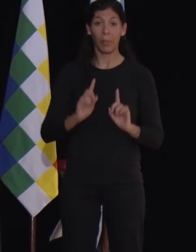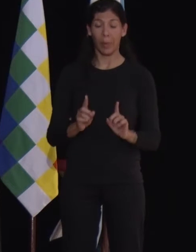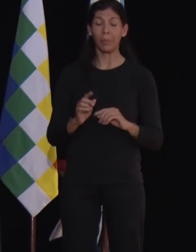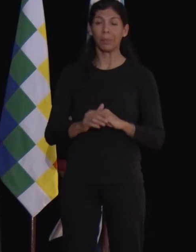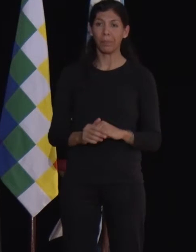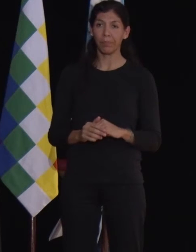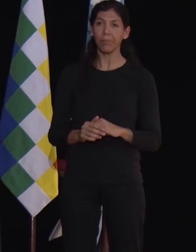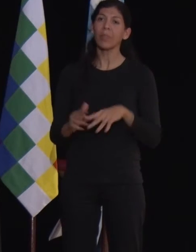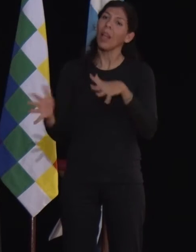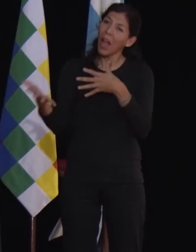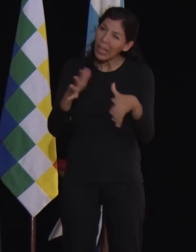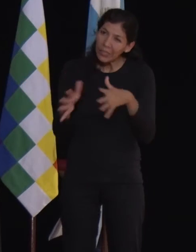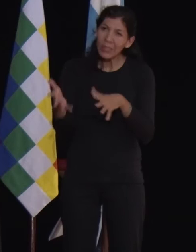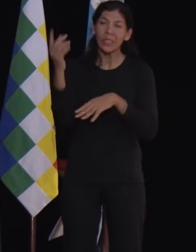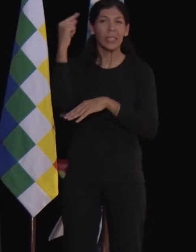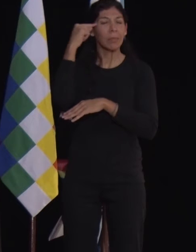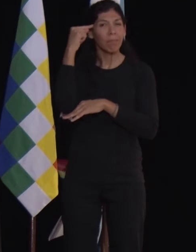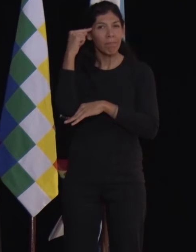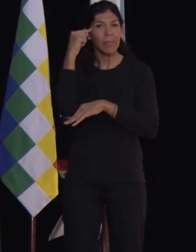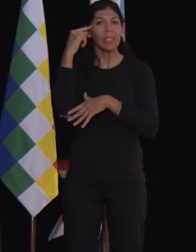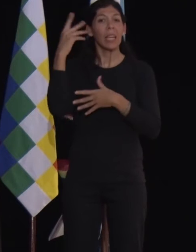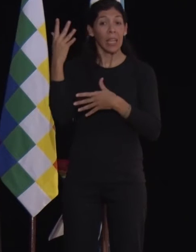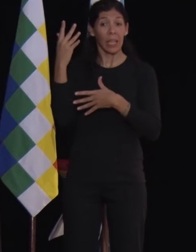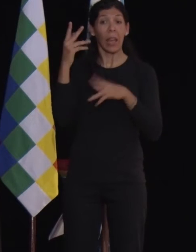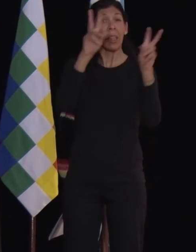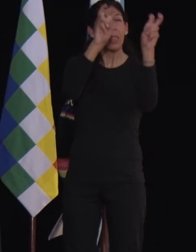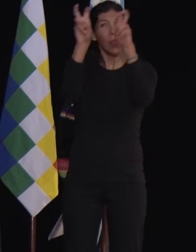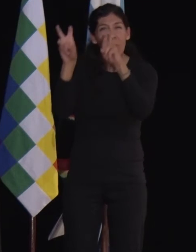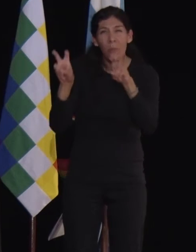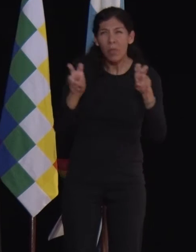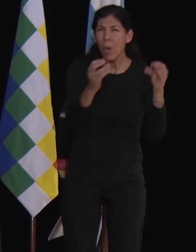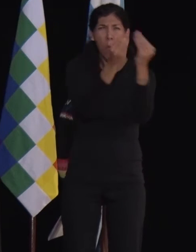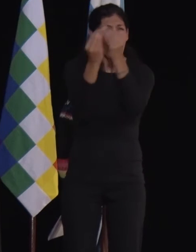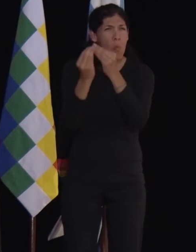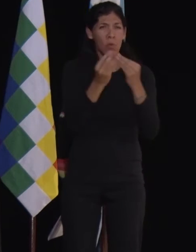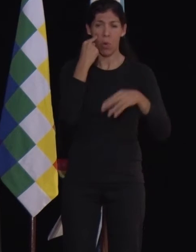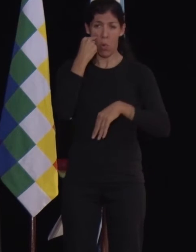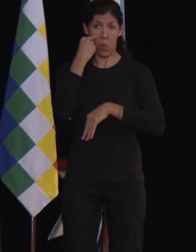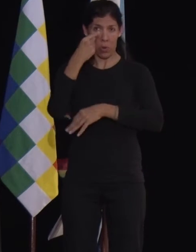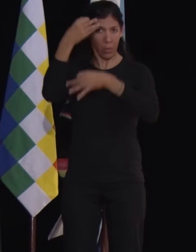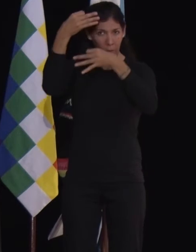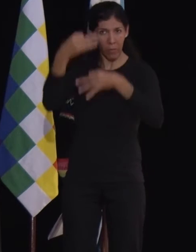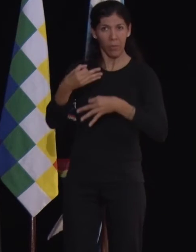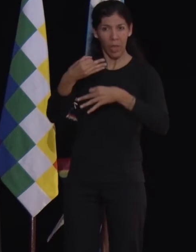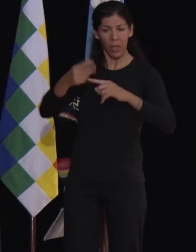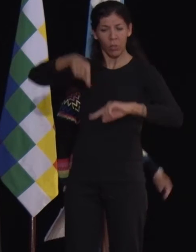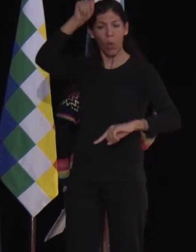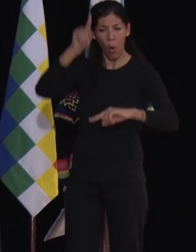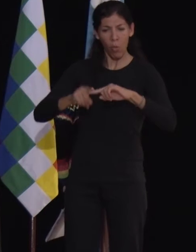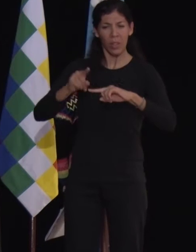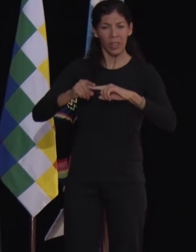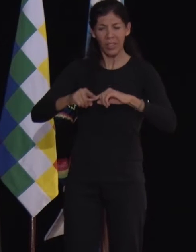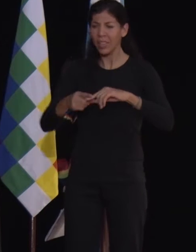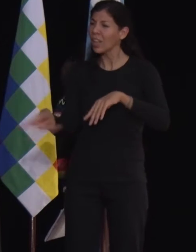a veces se cree que conocemos sobre todos los temas que vamos a estar las 24 horas del día los